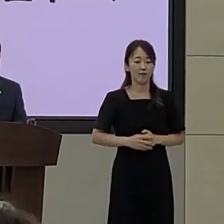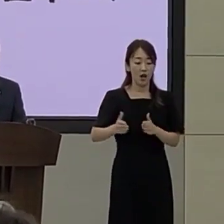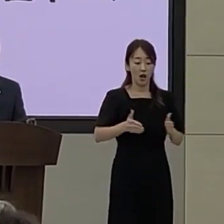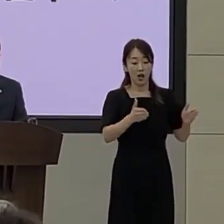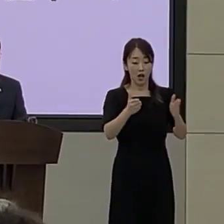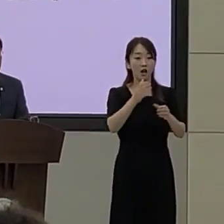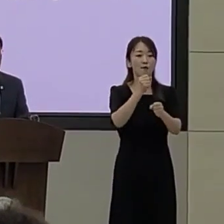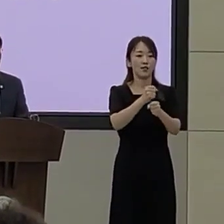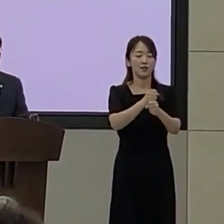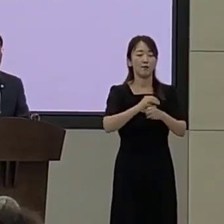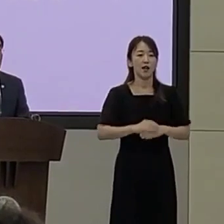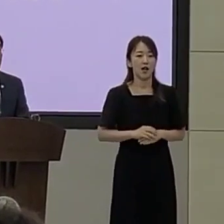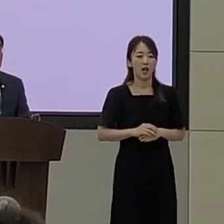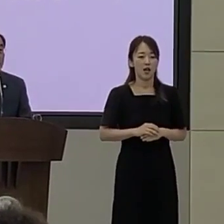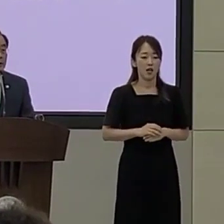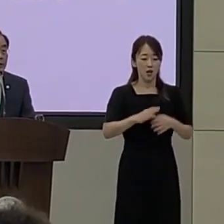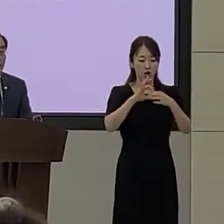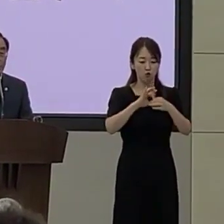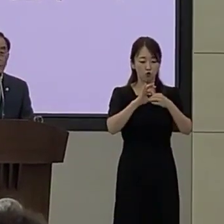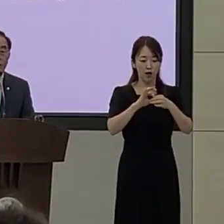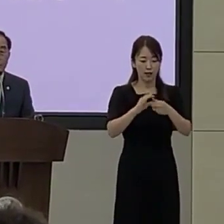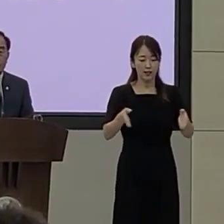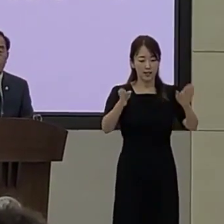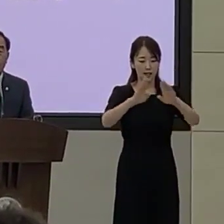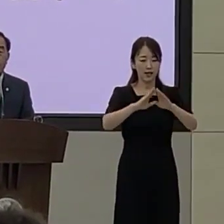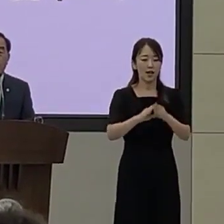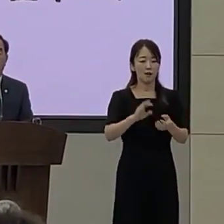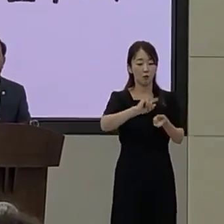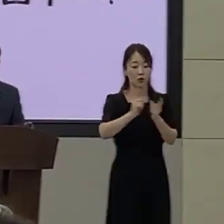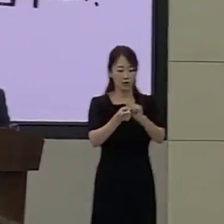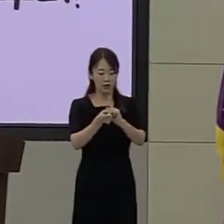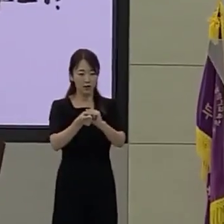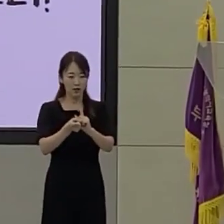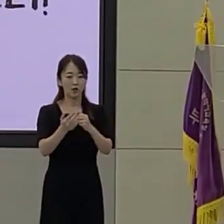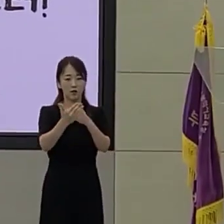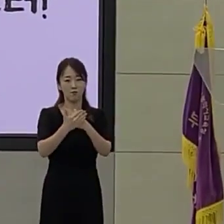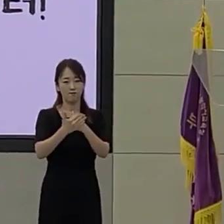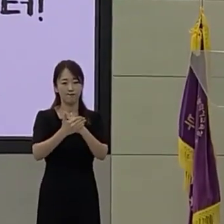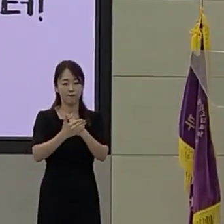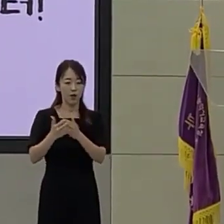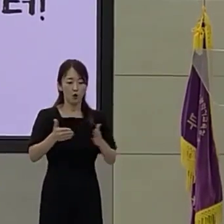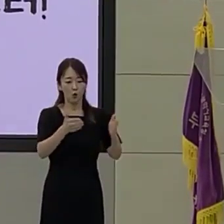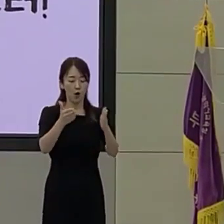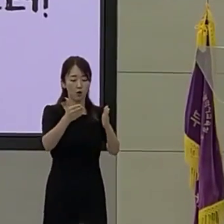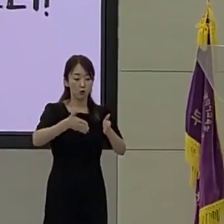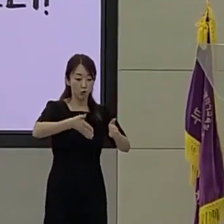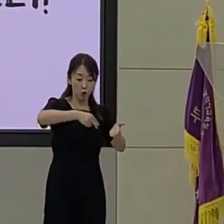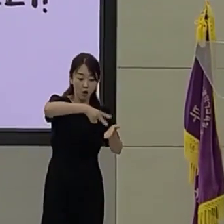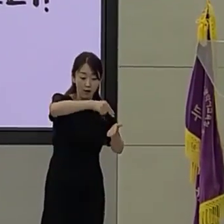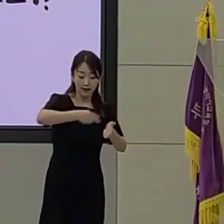통합을 확보했습니다. 유관기관의 적극적인 협력을 이끌어내어 학생 통합론의 보도와